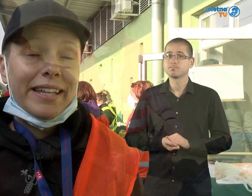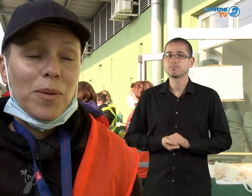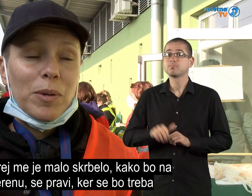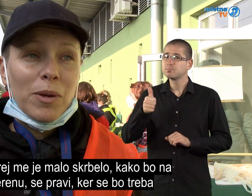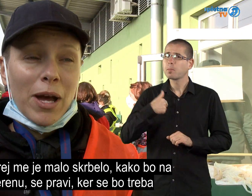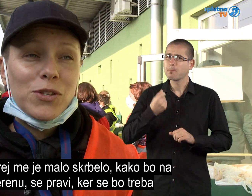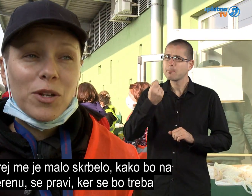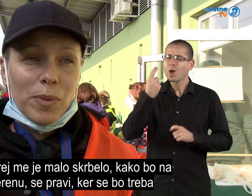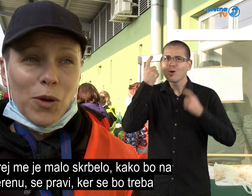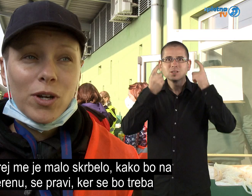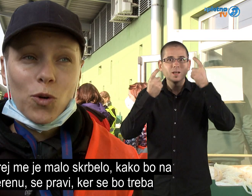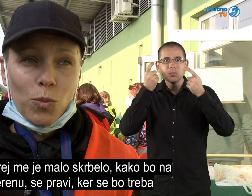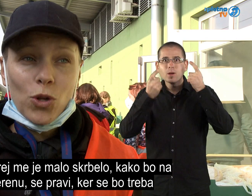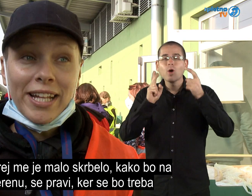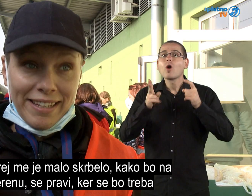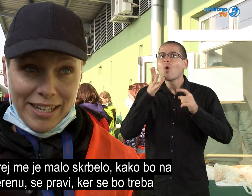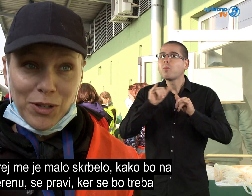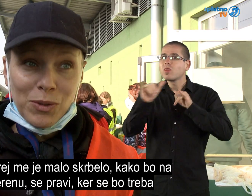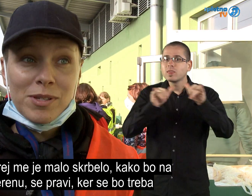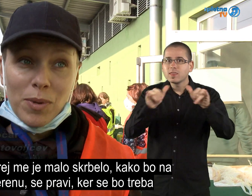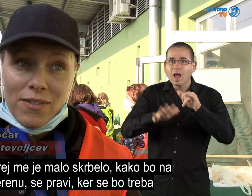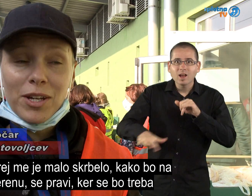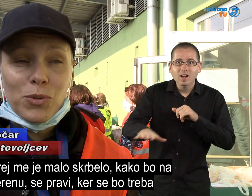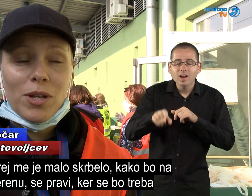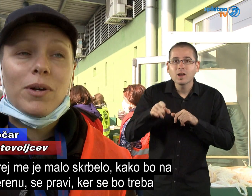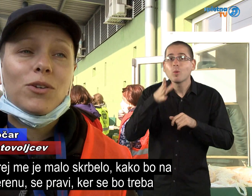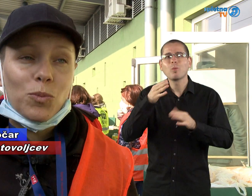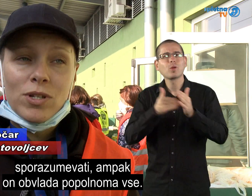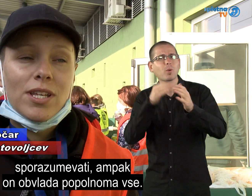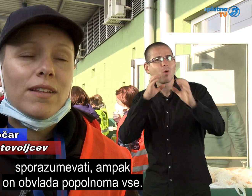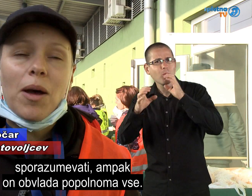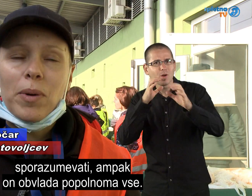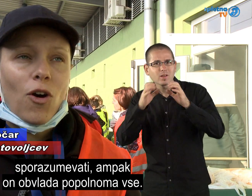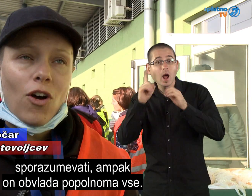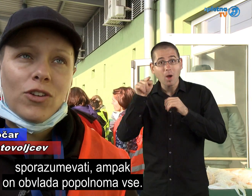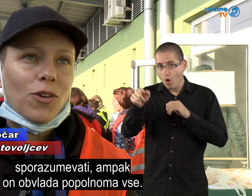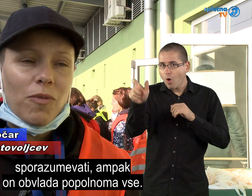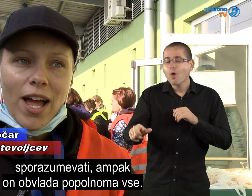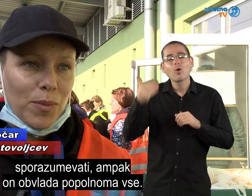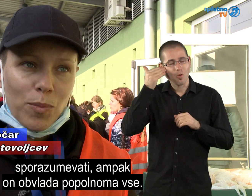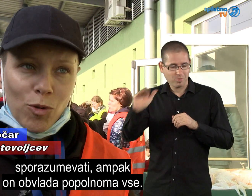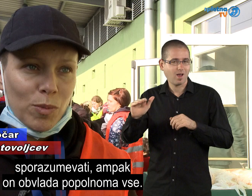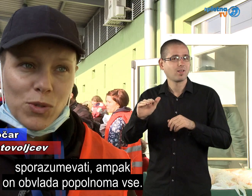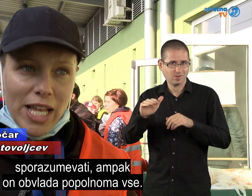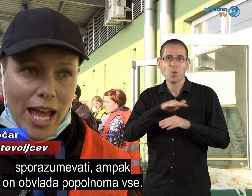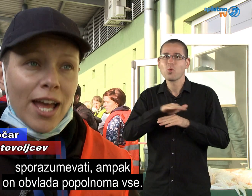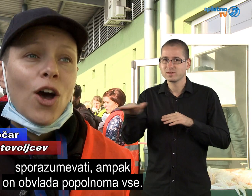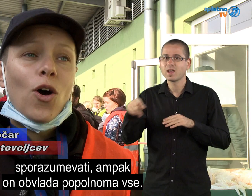Najprej me je malo skrbelo, kako bo na terenu, se pravi, ker bo treba komunicirati, ampak on obvlada popolnoma vse. On